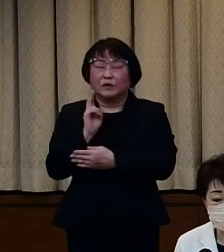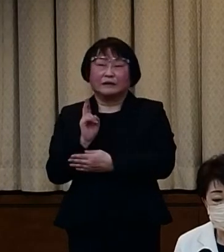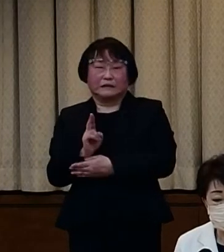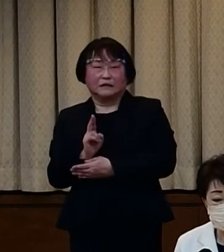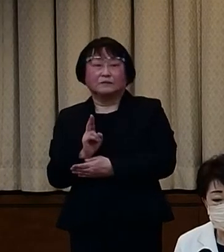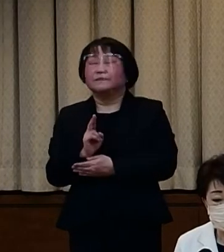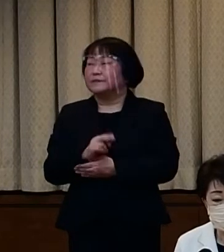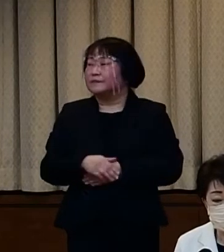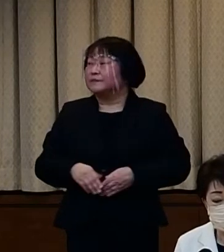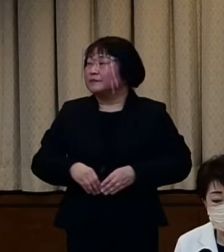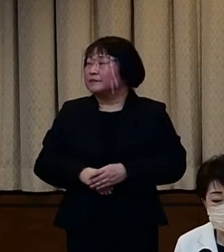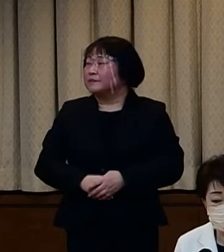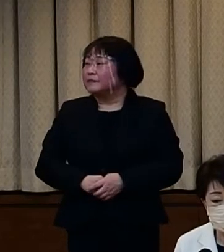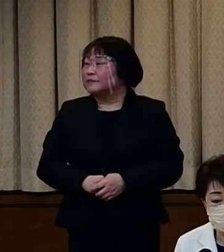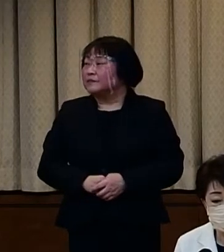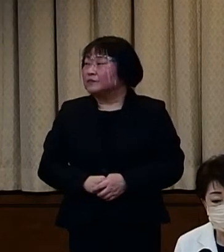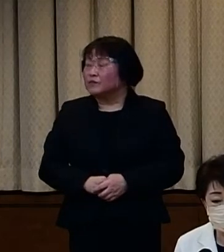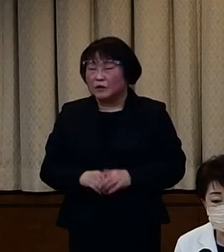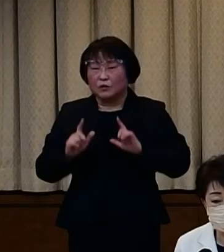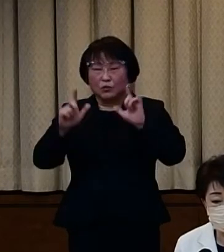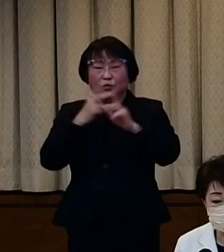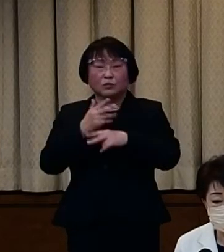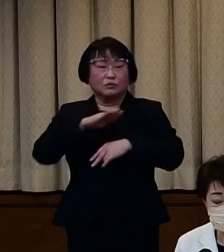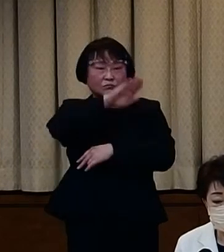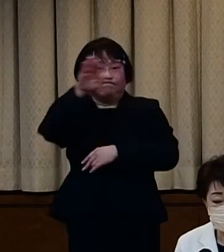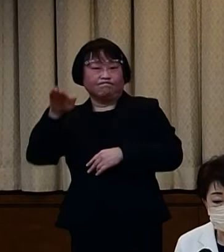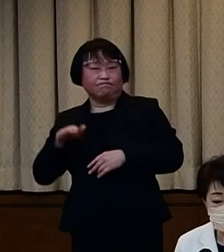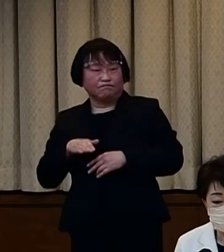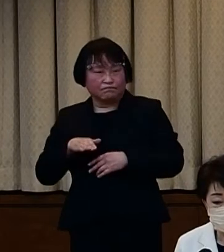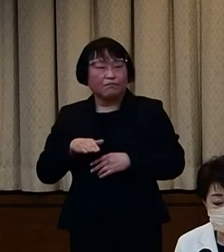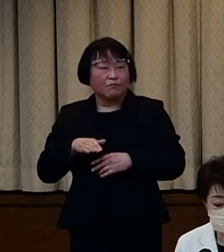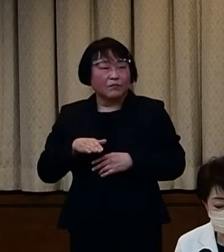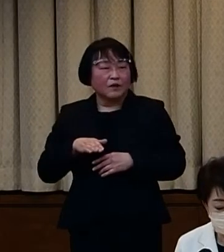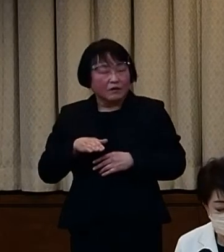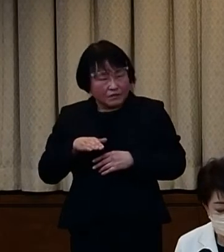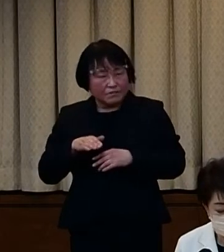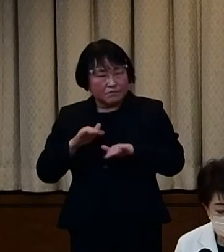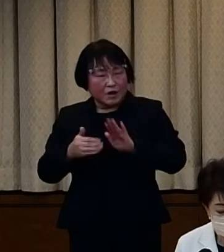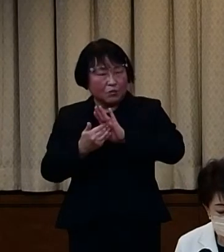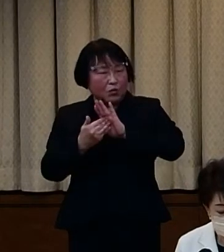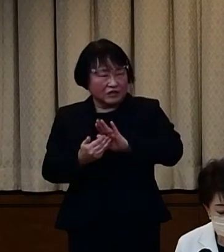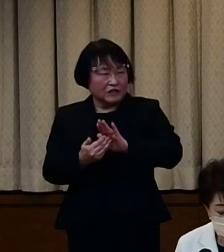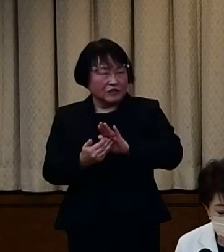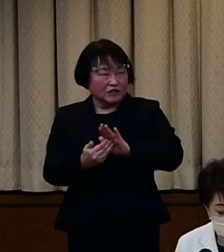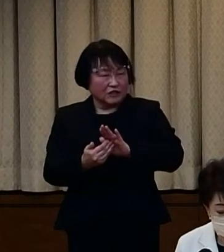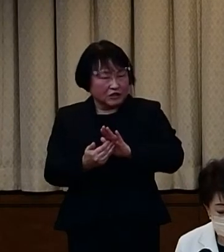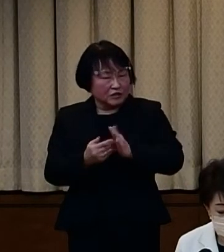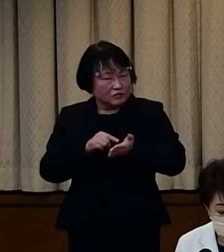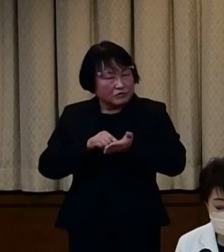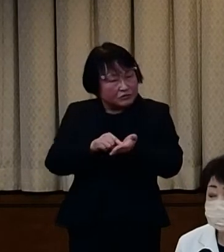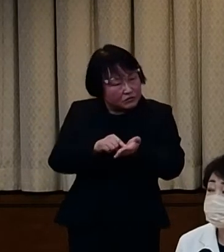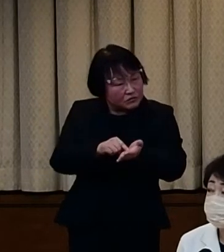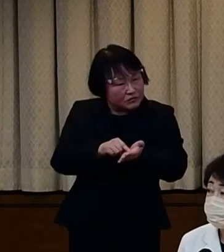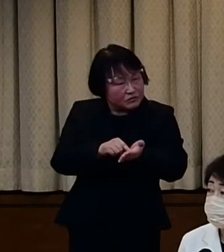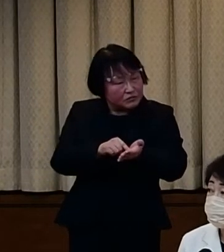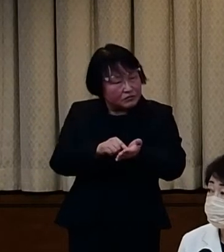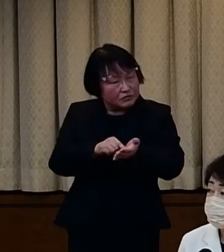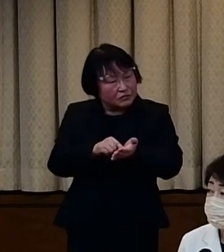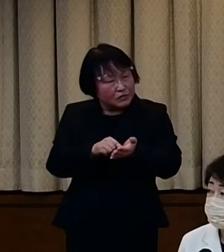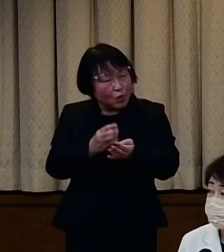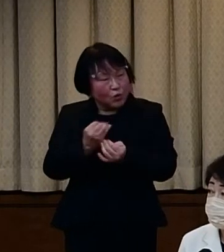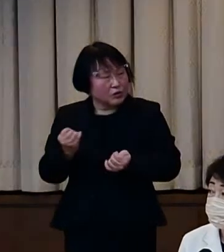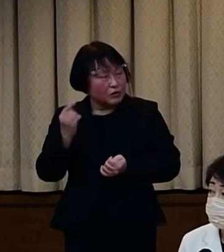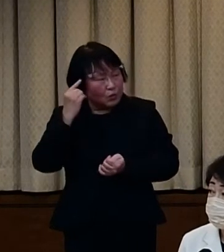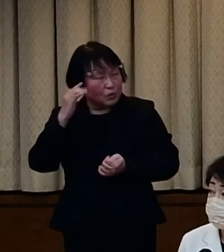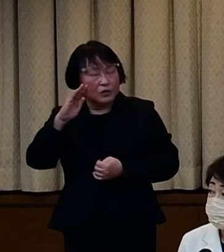ども、東北全体で見るとかなりまん延防止を適用要請するところが多く くなってき